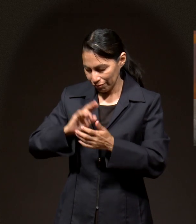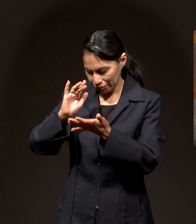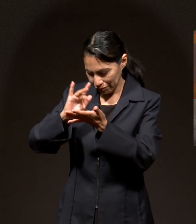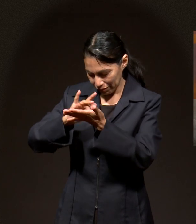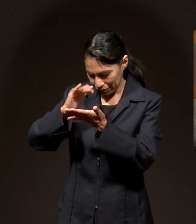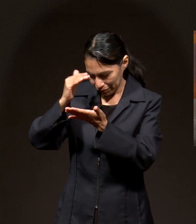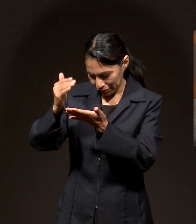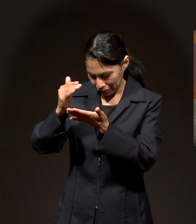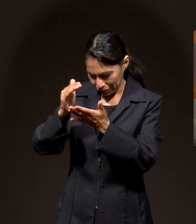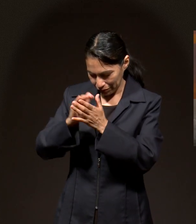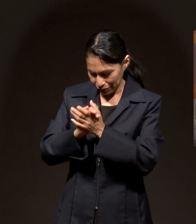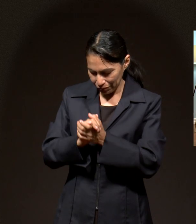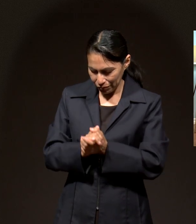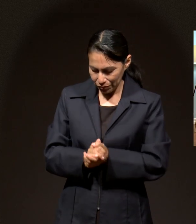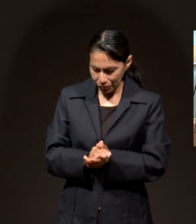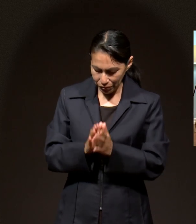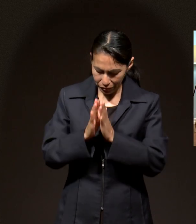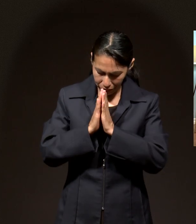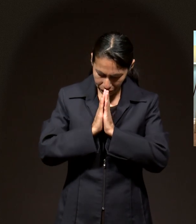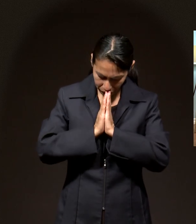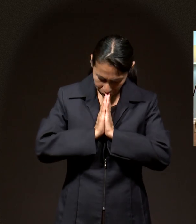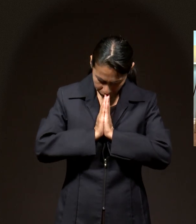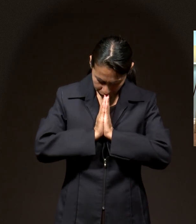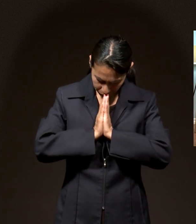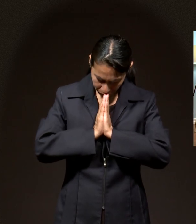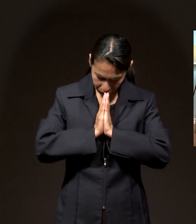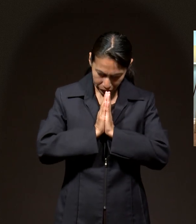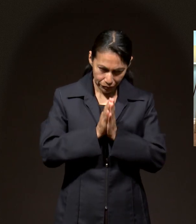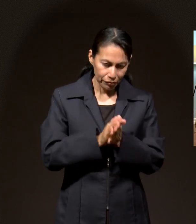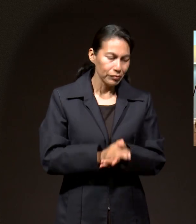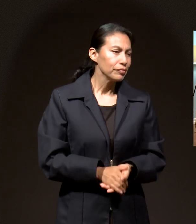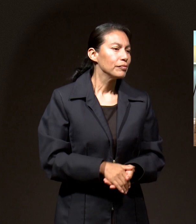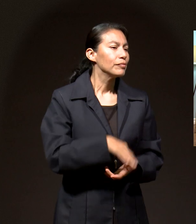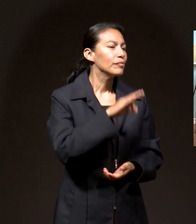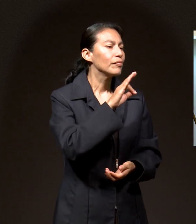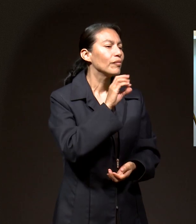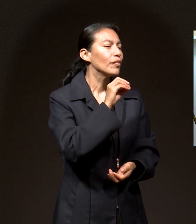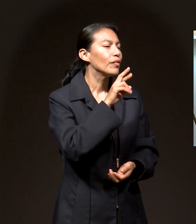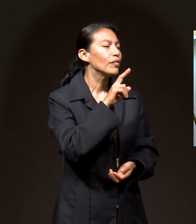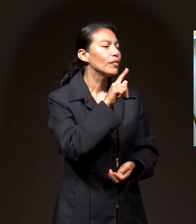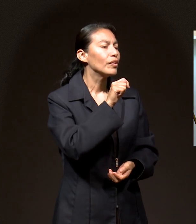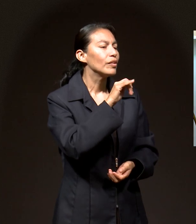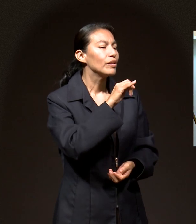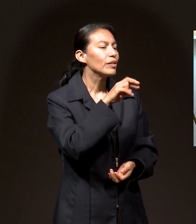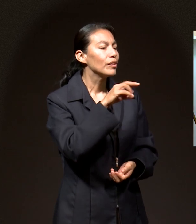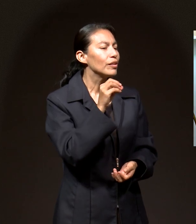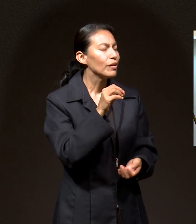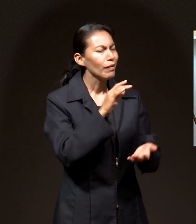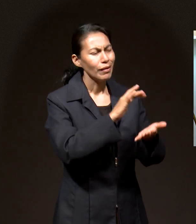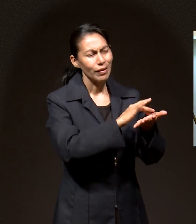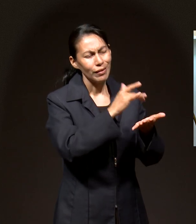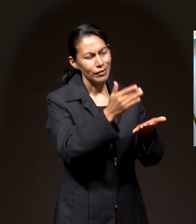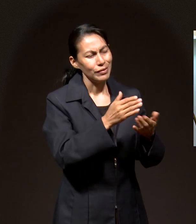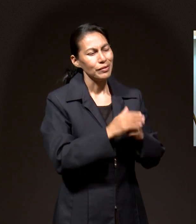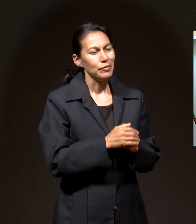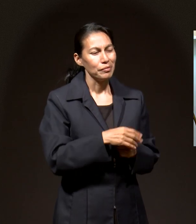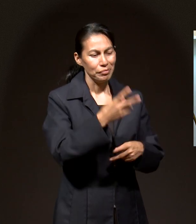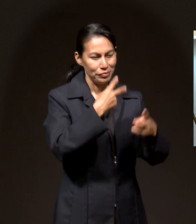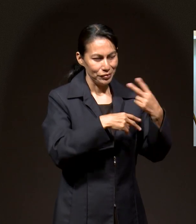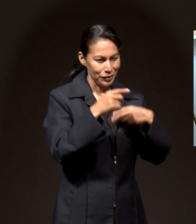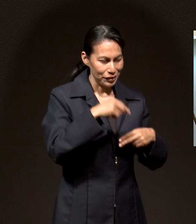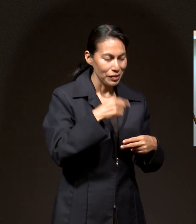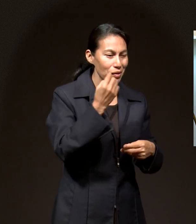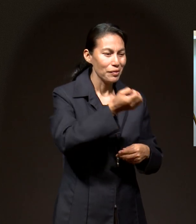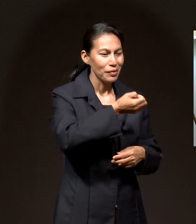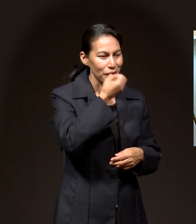el nombre de Jesús. Amén. Amén. Gracias, Fortino. Gracias por este hermoso testimonio, gracias, por esta linda